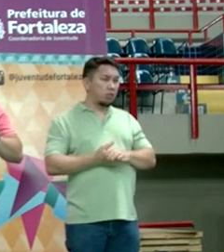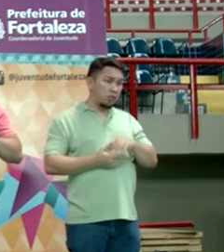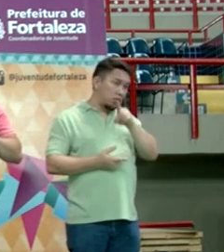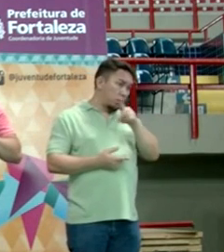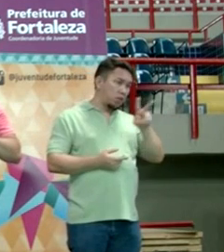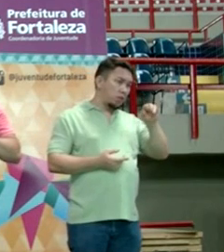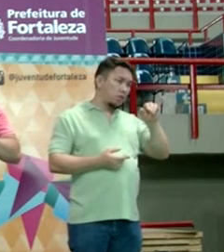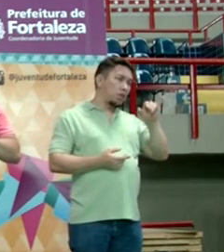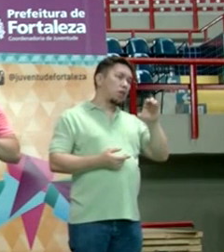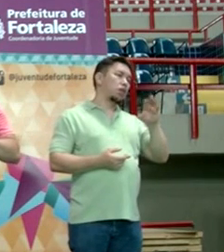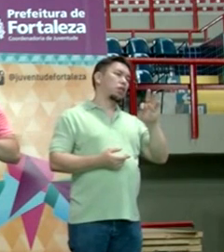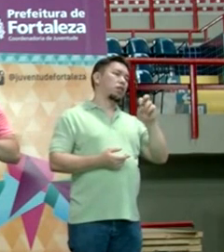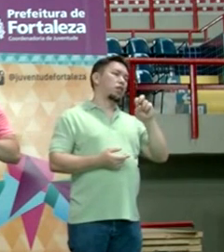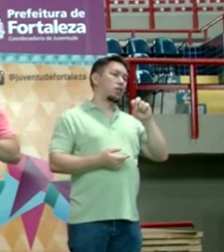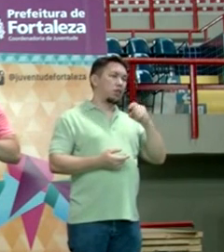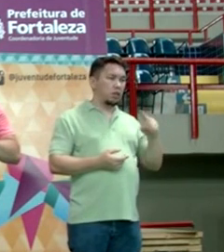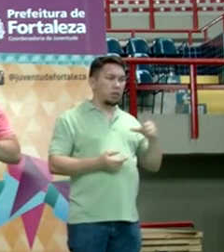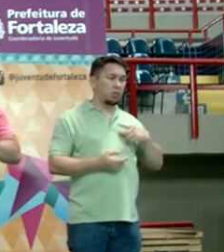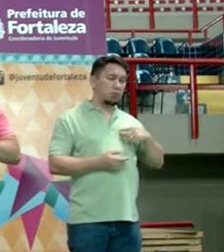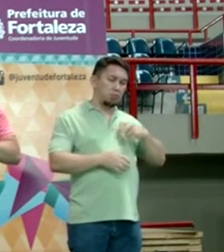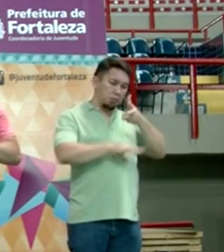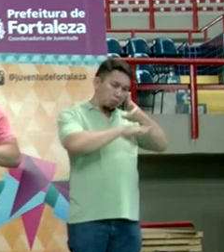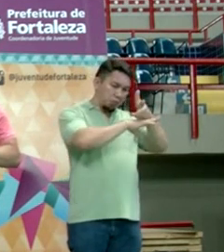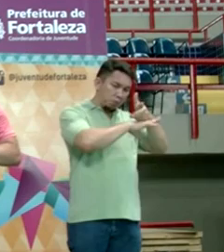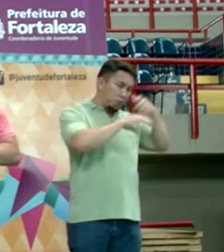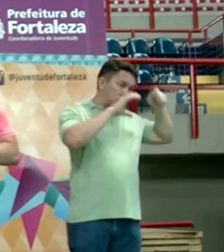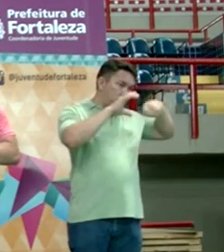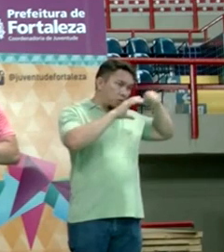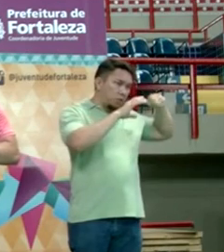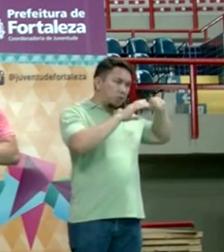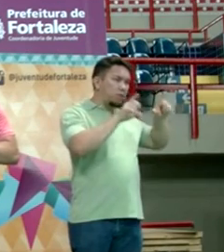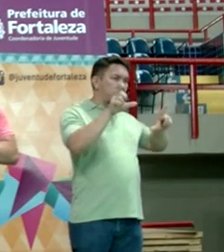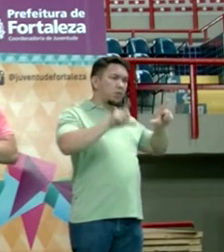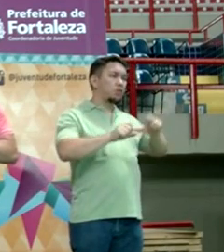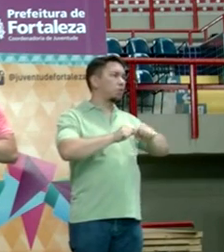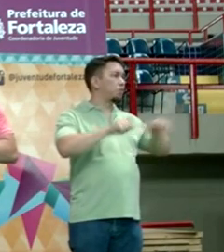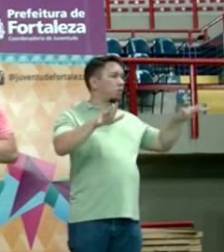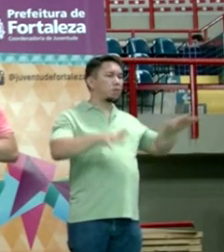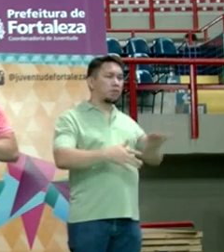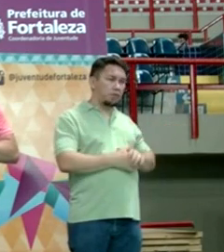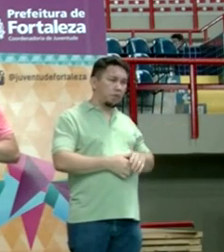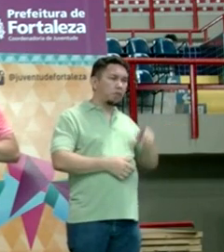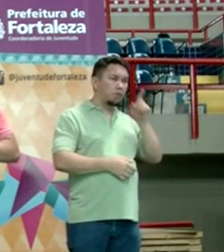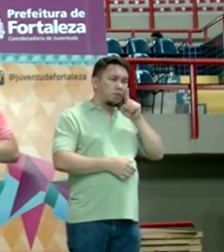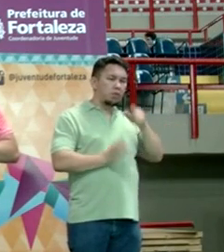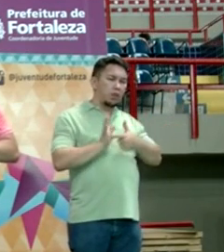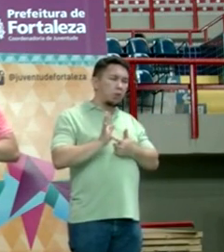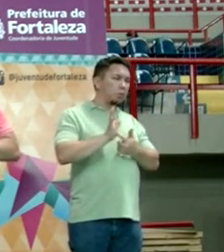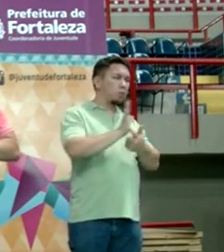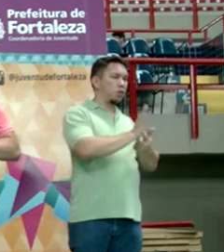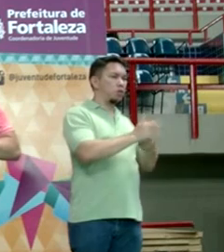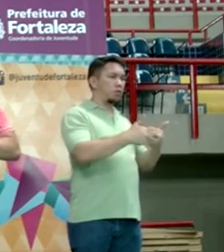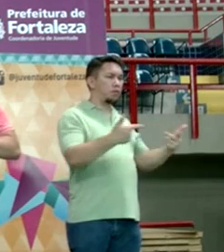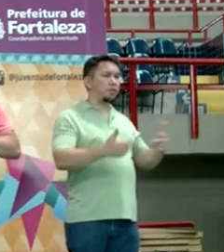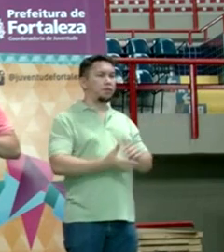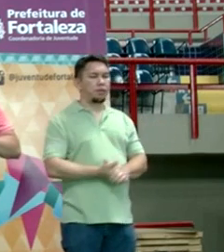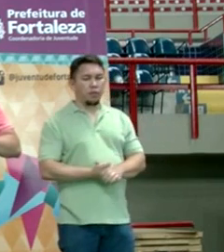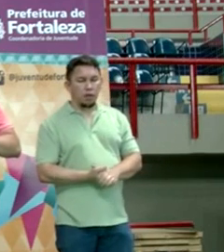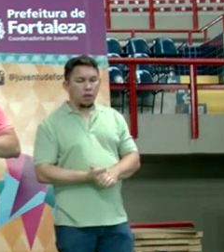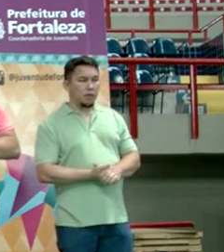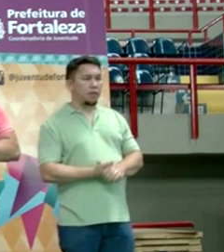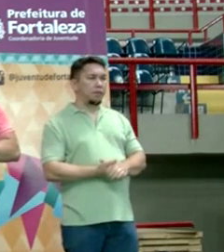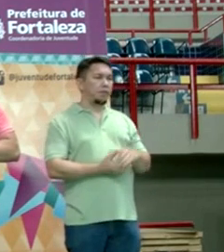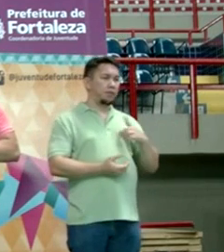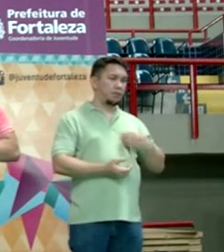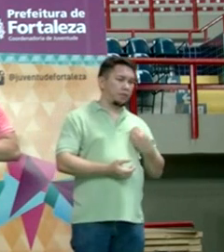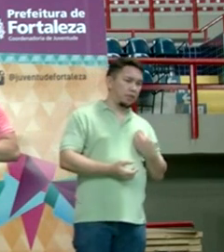Guerra do Vietnã foi a primeira guerra televisionada ao vivo. A TV americana mostrou isso. Mostrou as